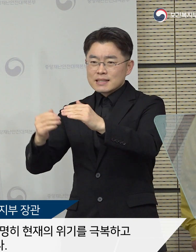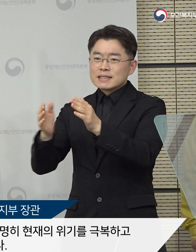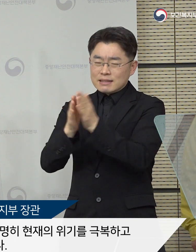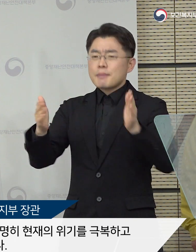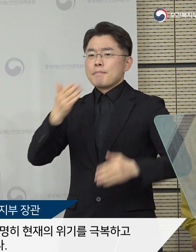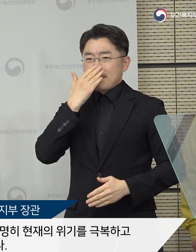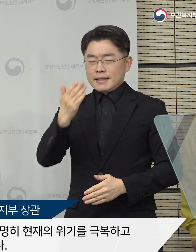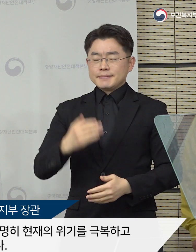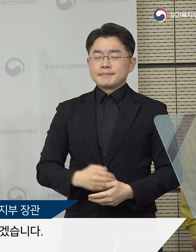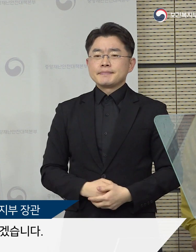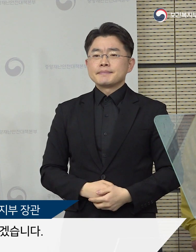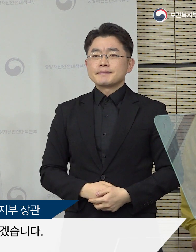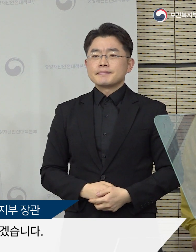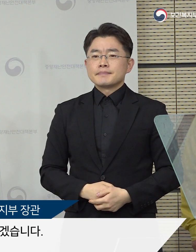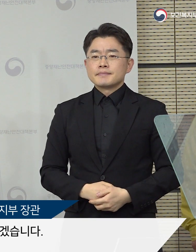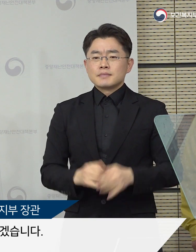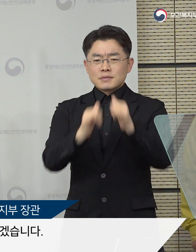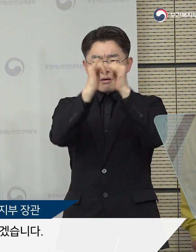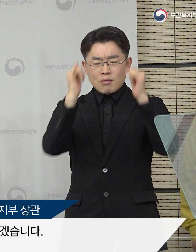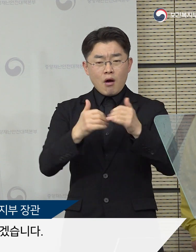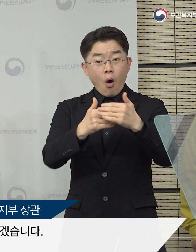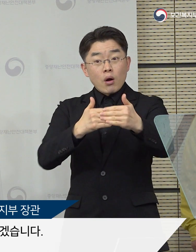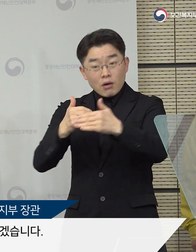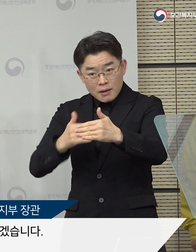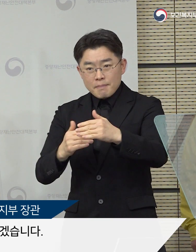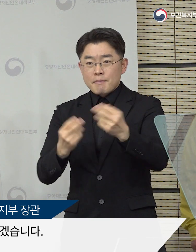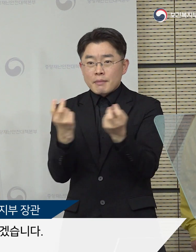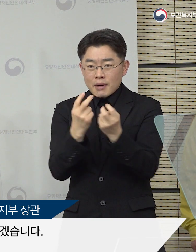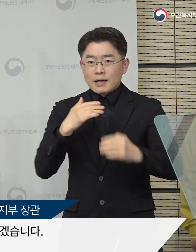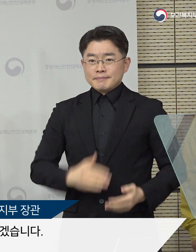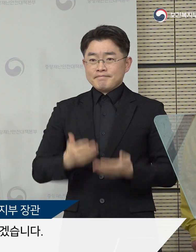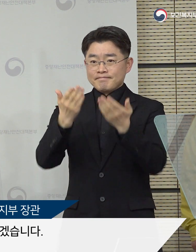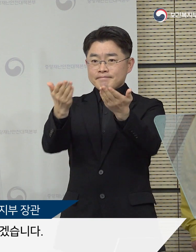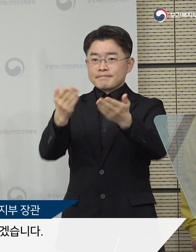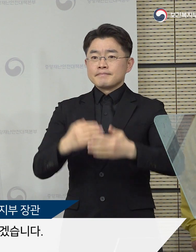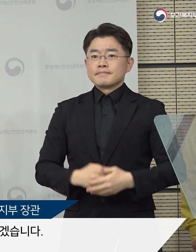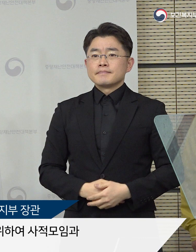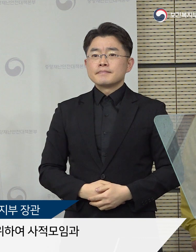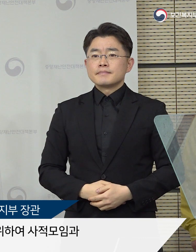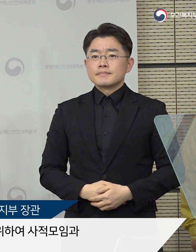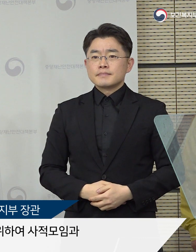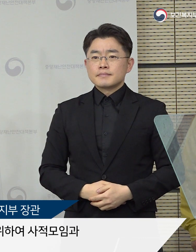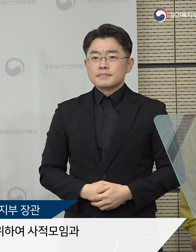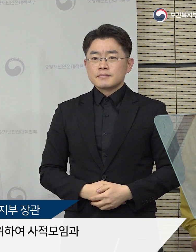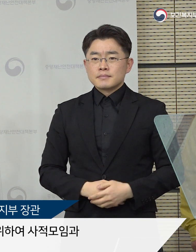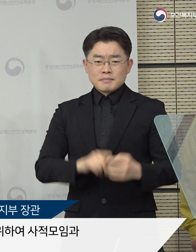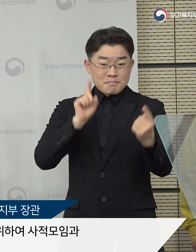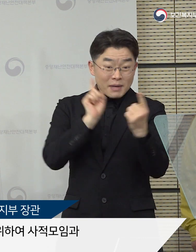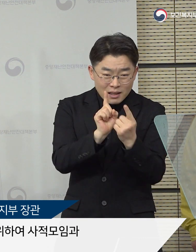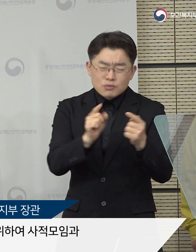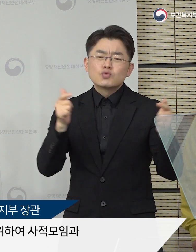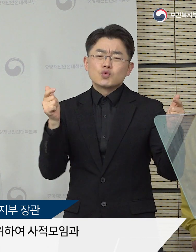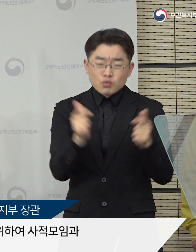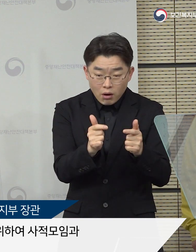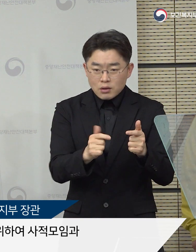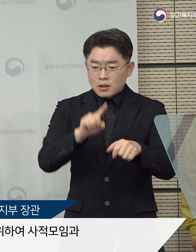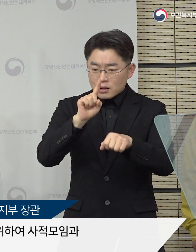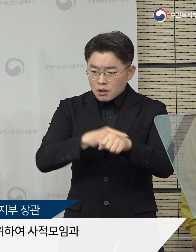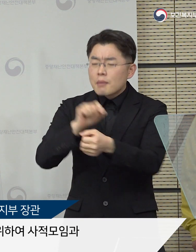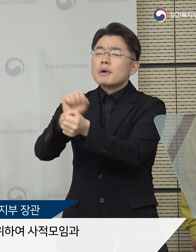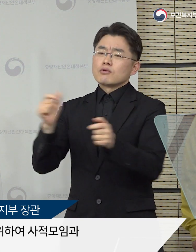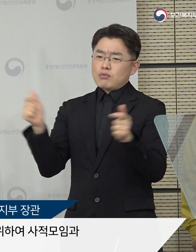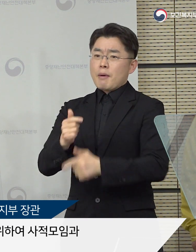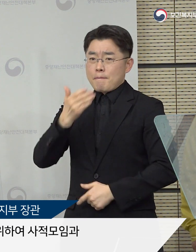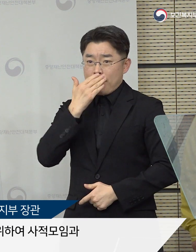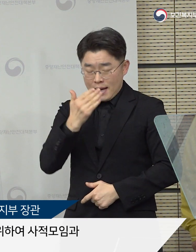것입니다. 사회적 거리두기 강화 방안에 대해서 말씀드리겠습니다. 개인 간 접촉을 최소화하여 유행을 억제하기